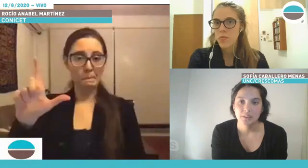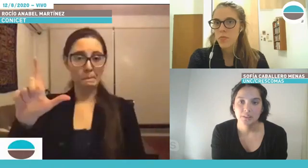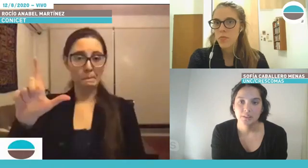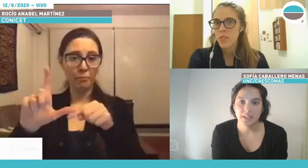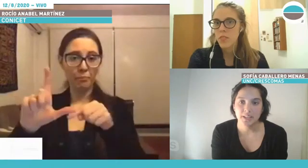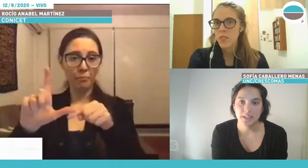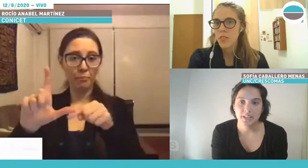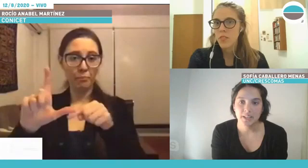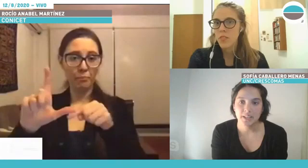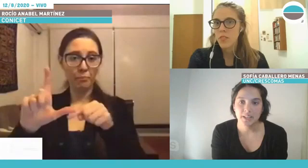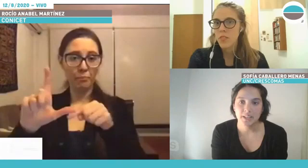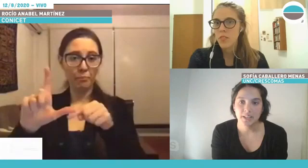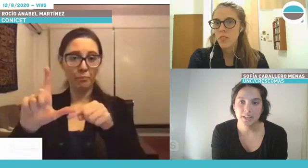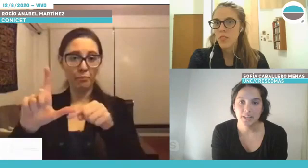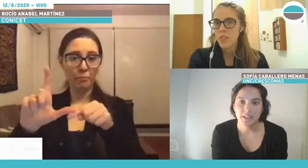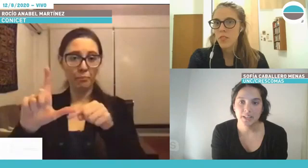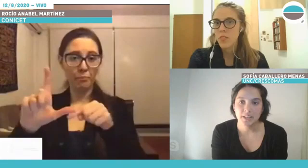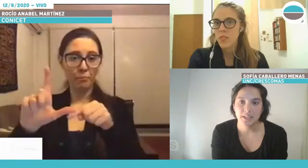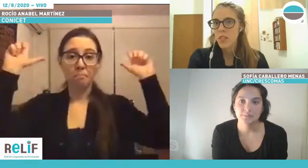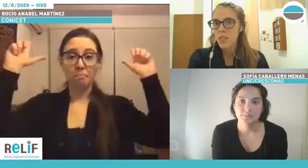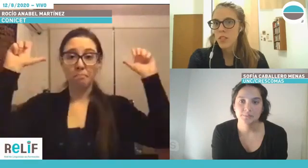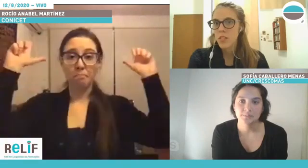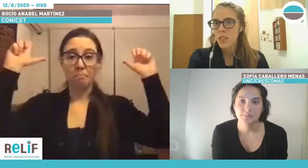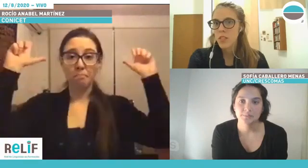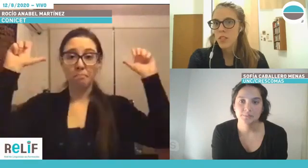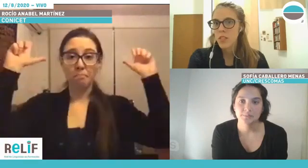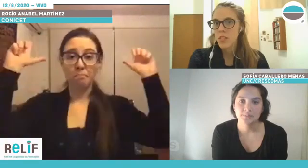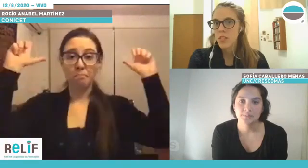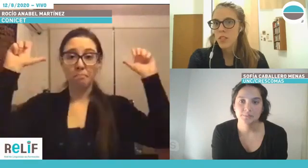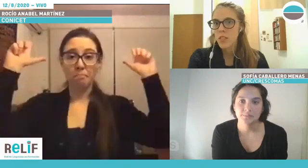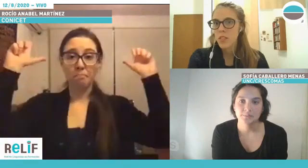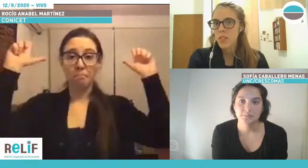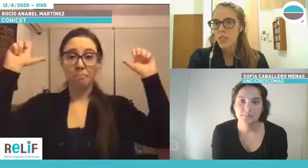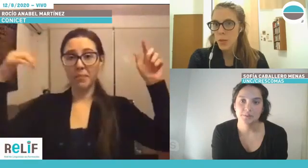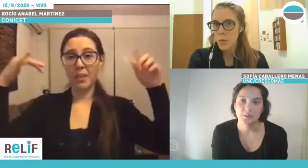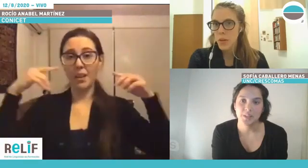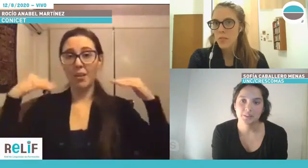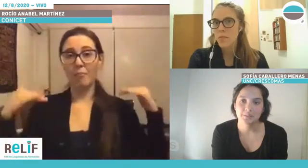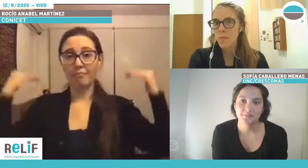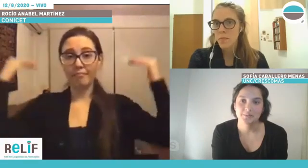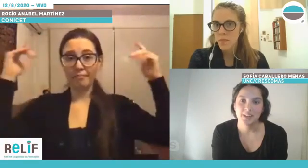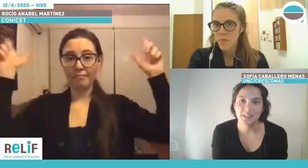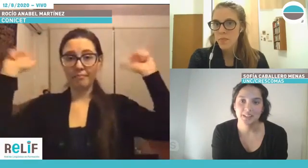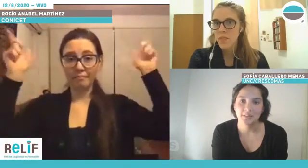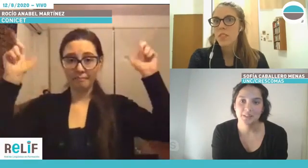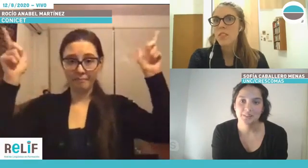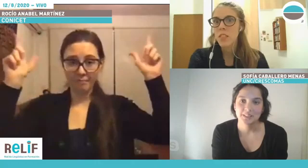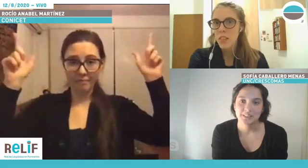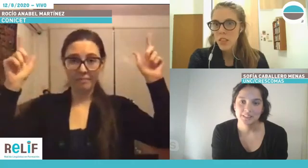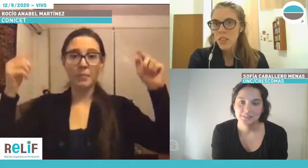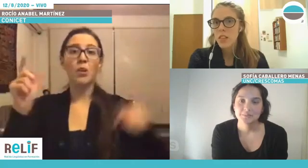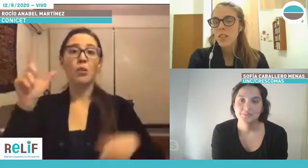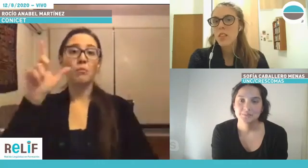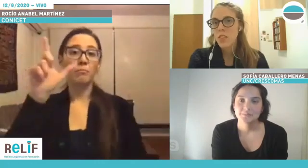de diferentes ubicaciones. Acá, una, esta Arriba. difusa,